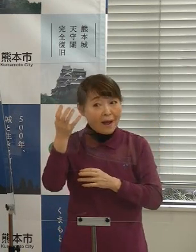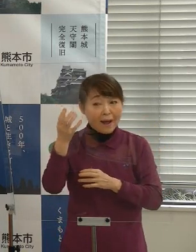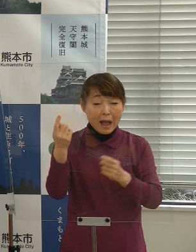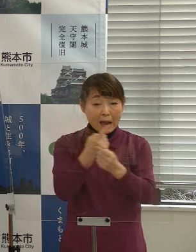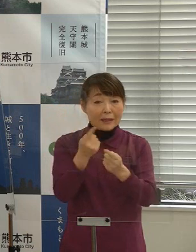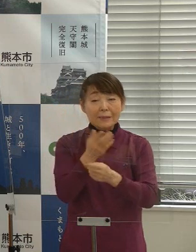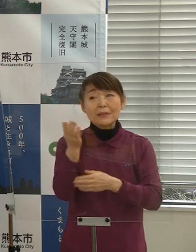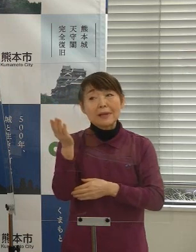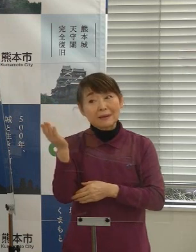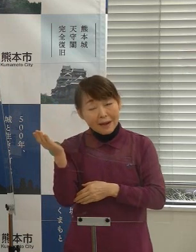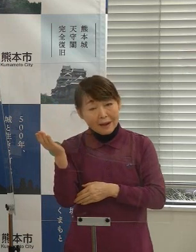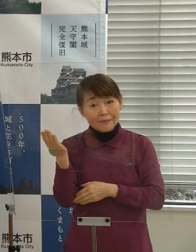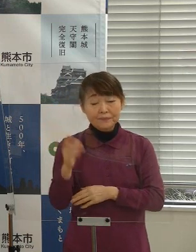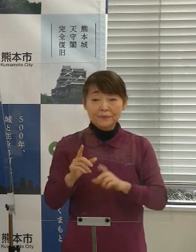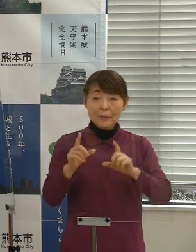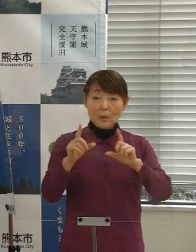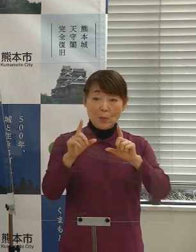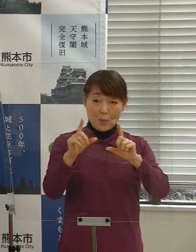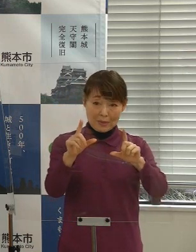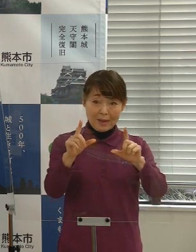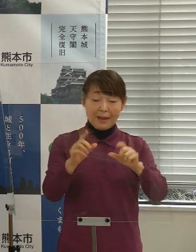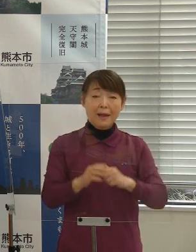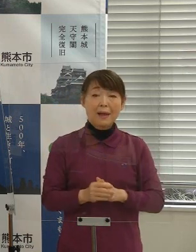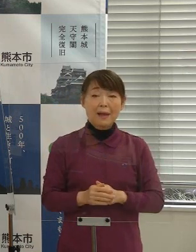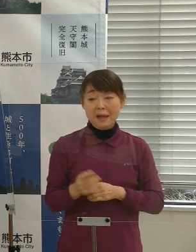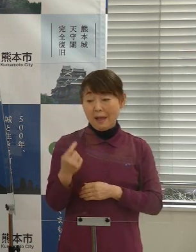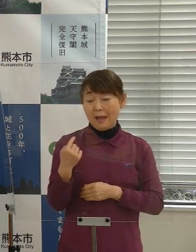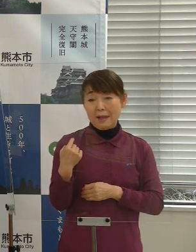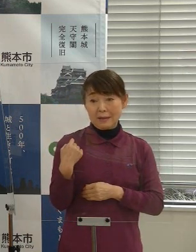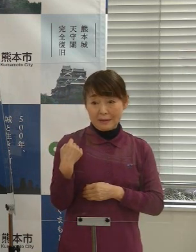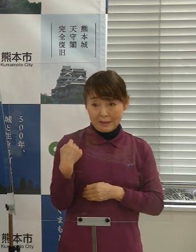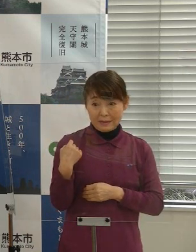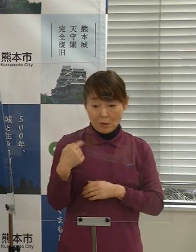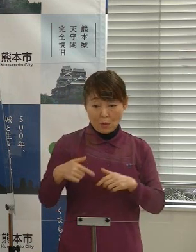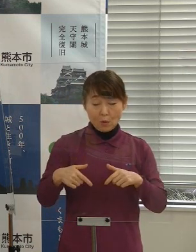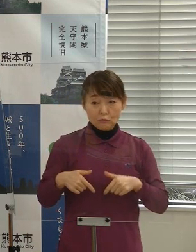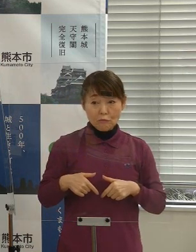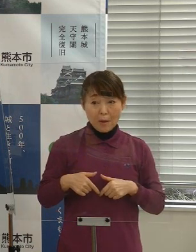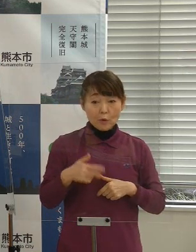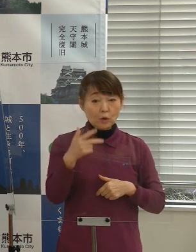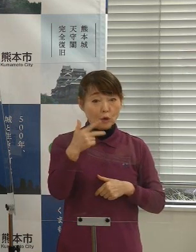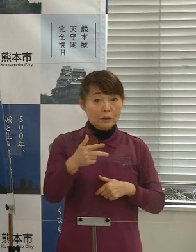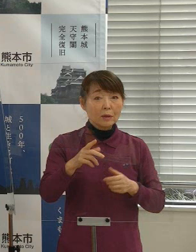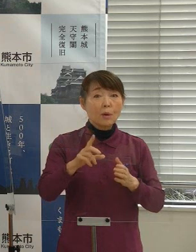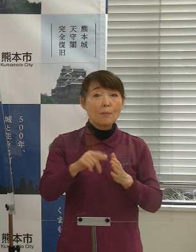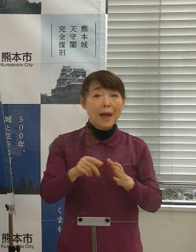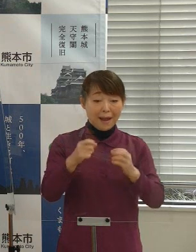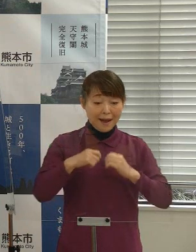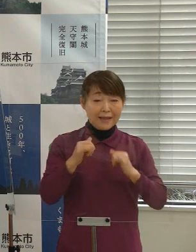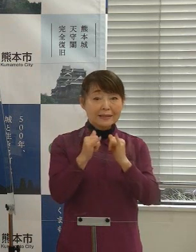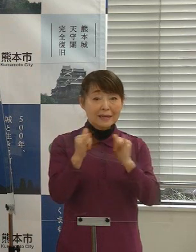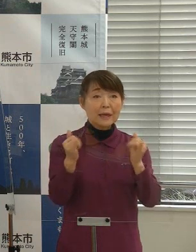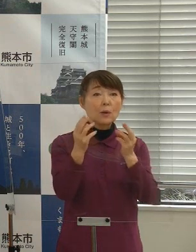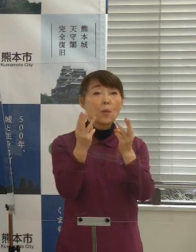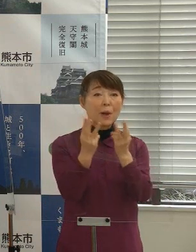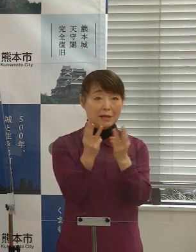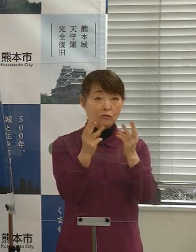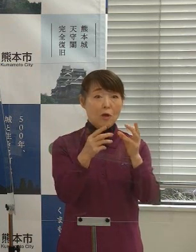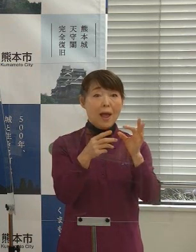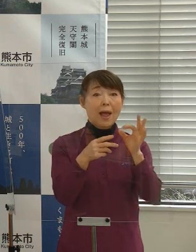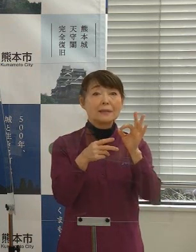今ですね、昨日の段階でも熊本市はゼロ、感染者はゼロということでありますけれ